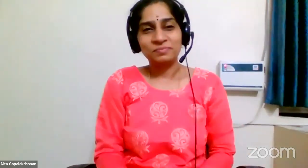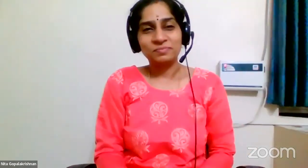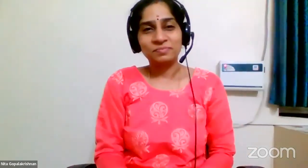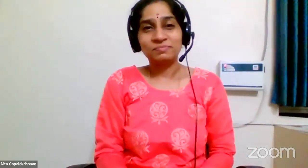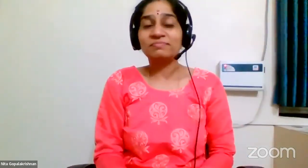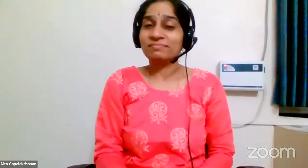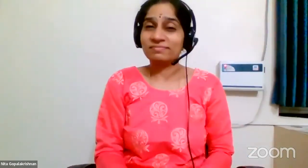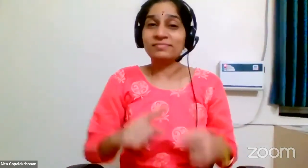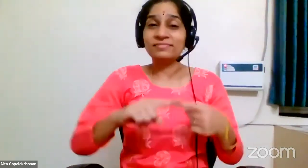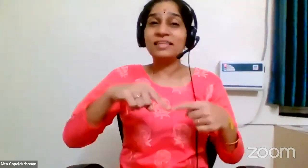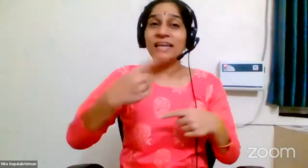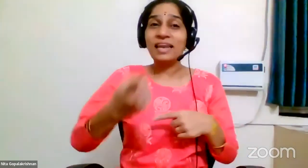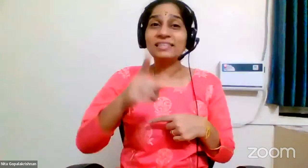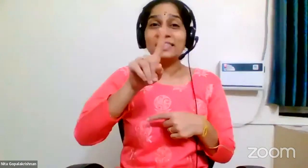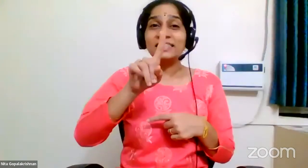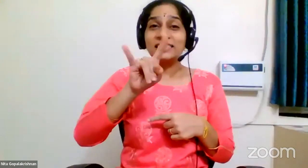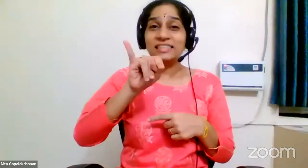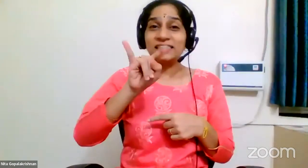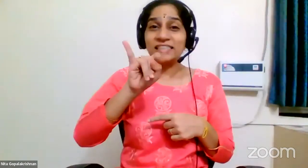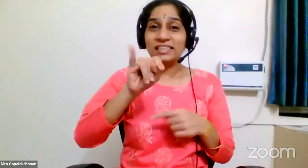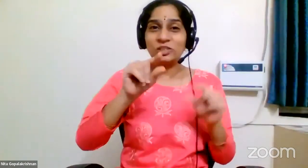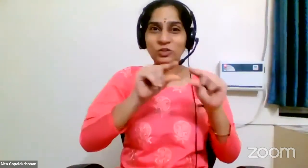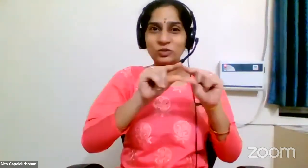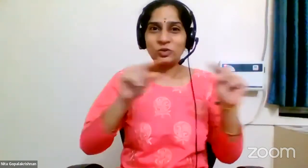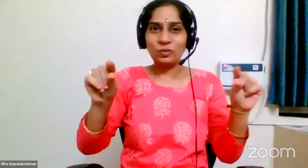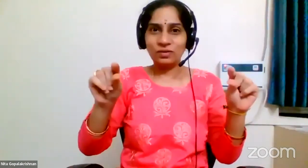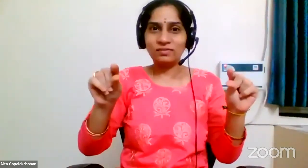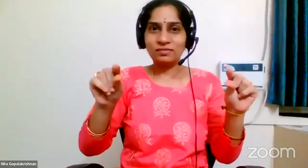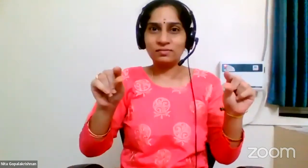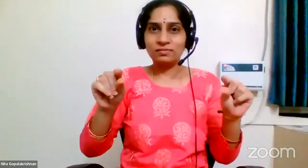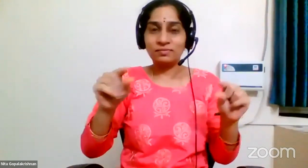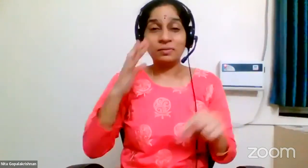16 श्लोक में बता रहे हैं बहुत महत्वपूर्ण बात